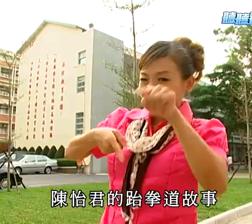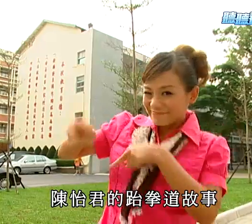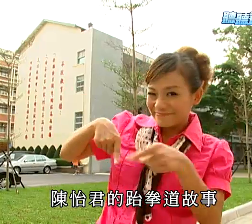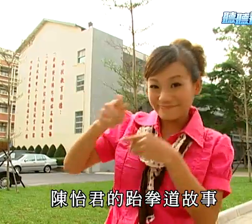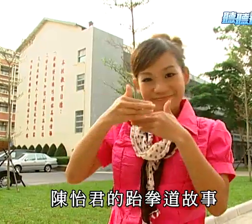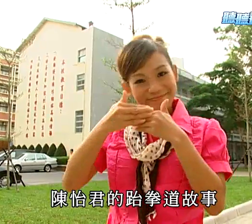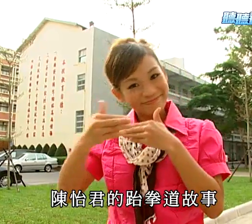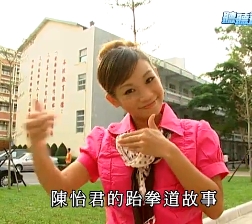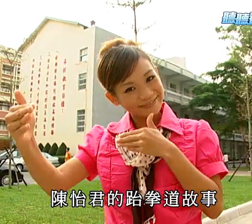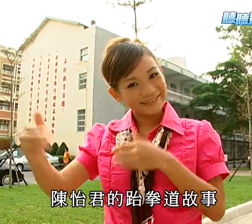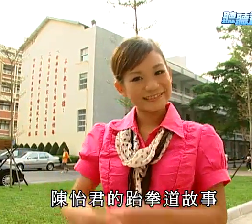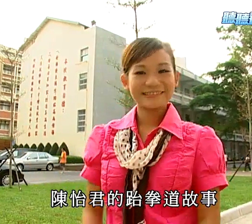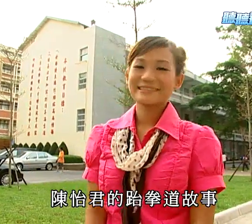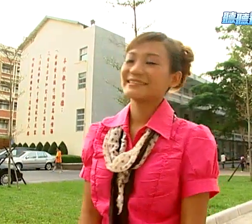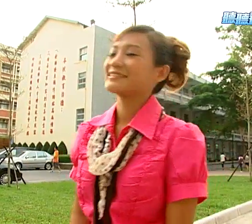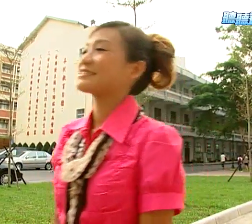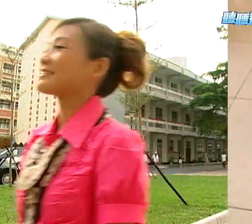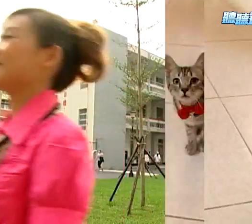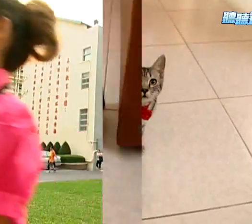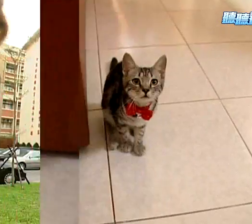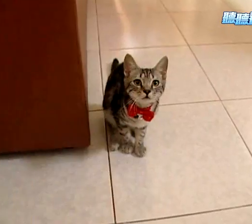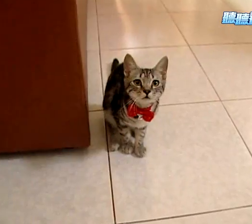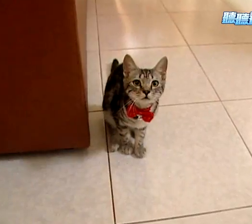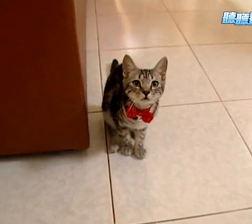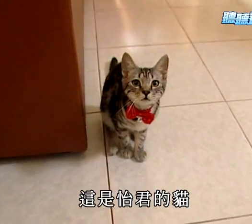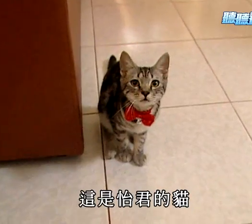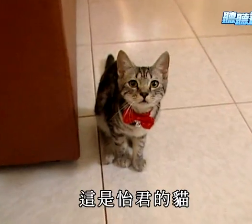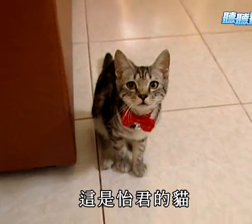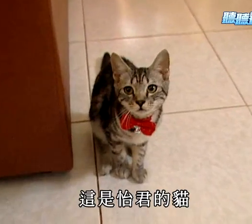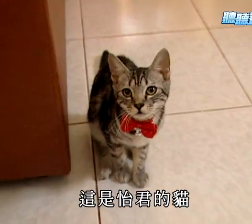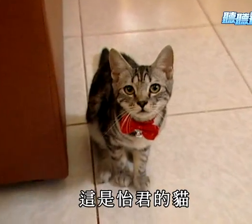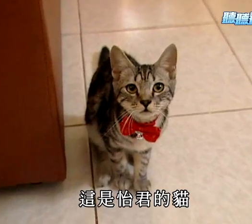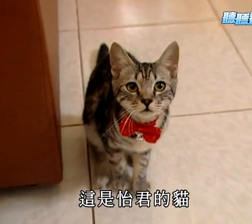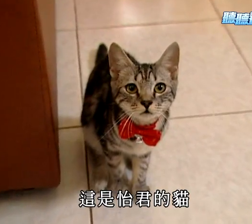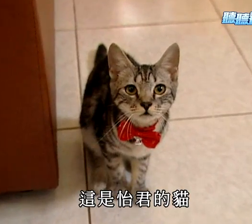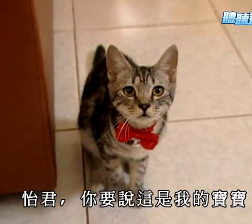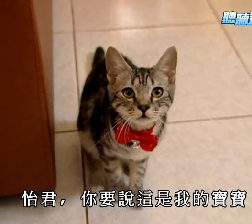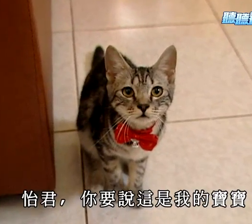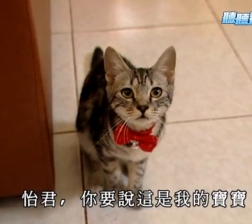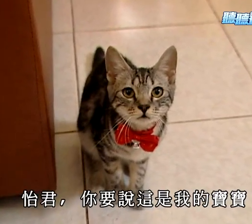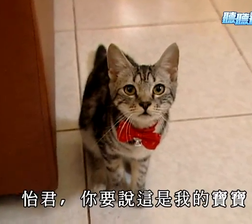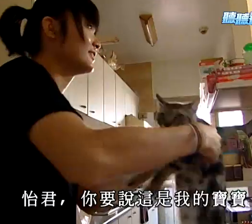拳道故事。 这是怡君的吗？ 怡君，你要说这是我的宝宝。